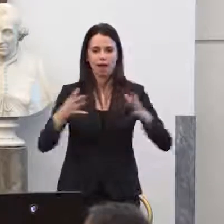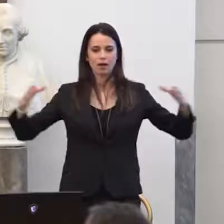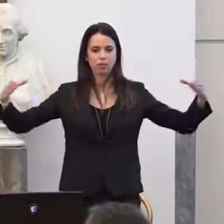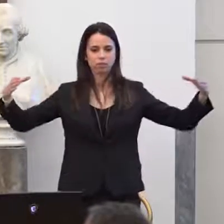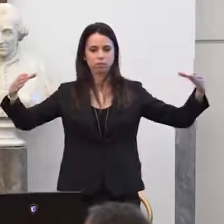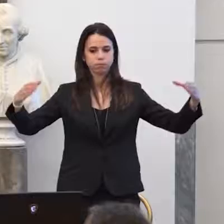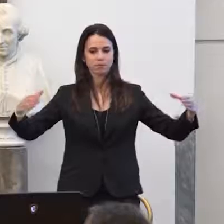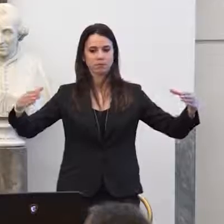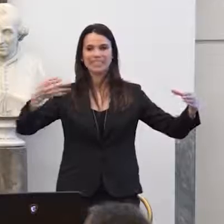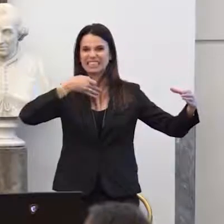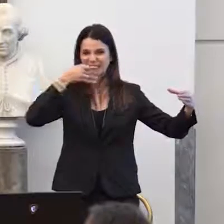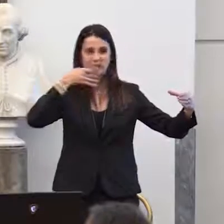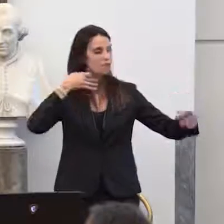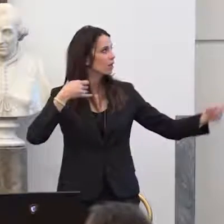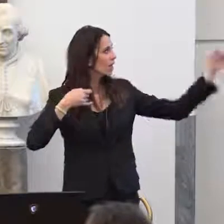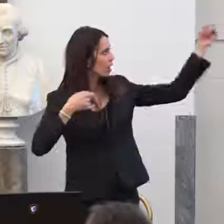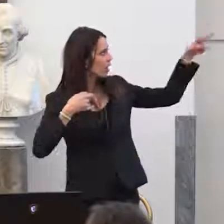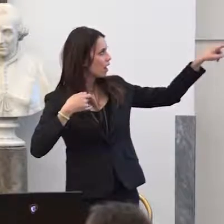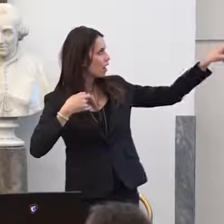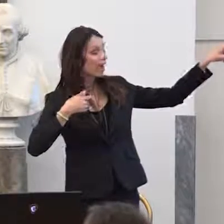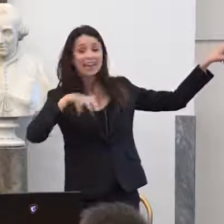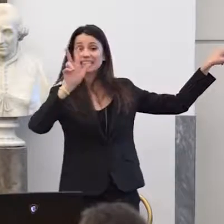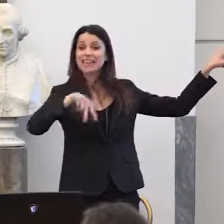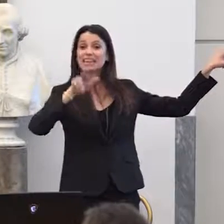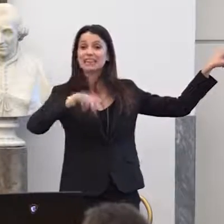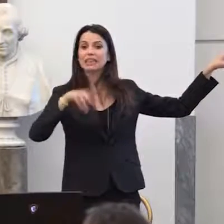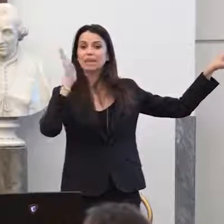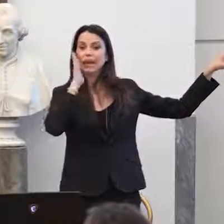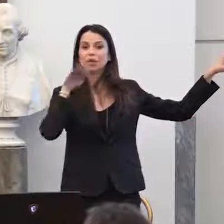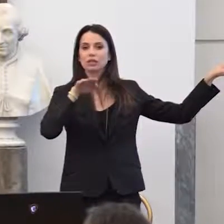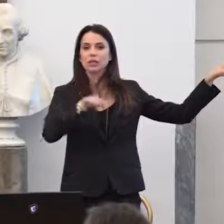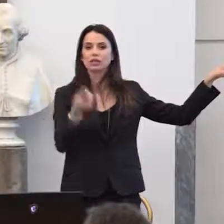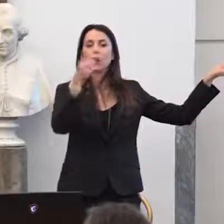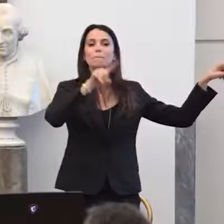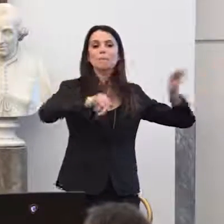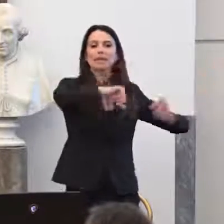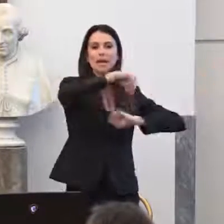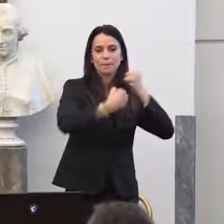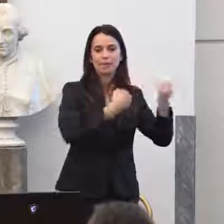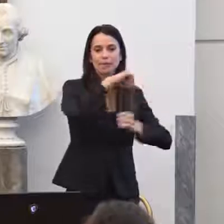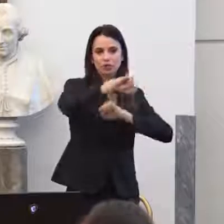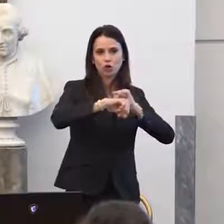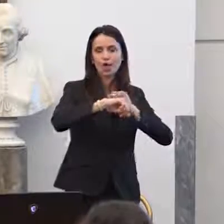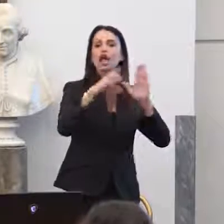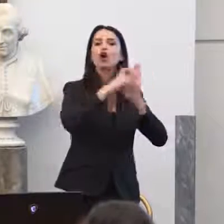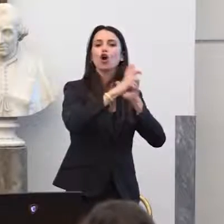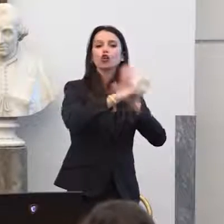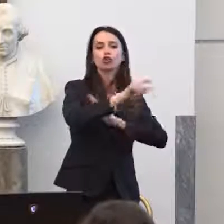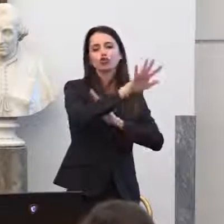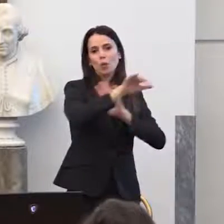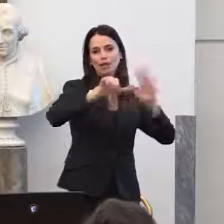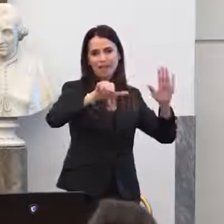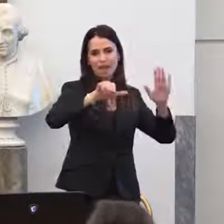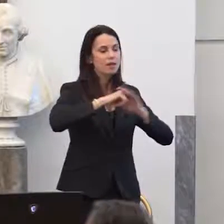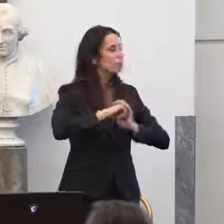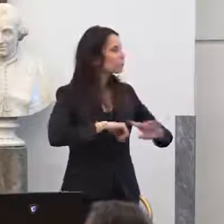praticamente dovrebbero essere 30.000 posti letto per la riabilitazione cosiddetta codice 56 in generale,